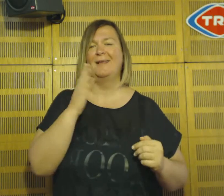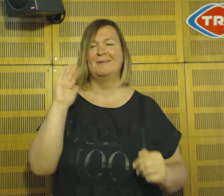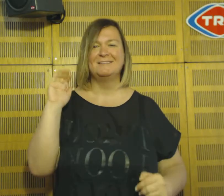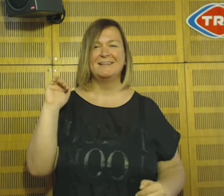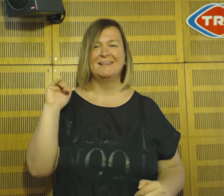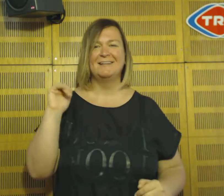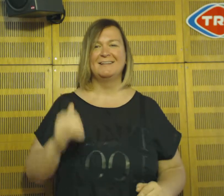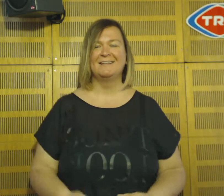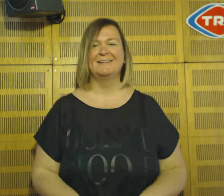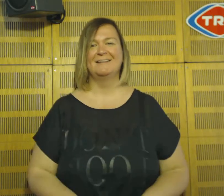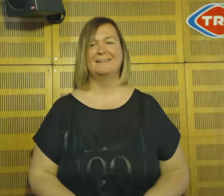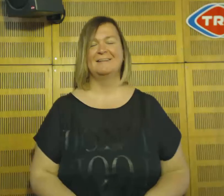Hoşçakalın.